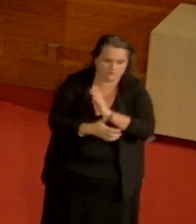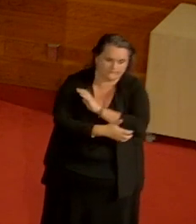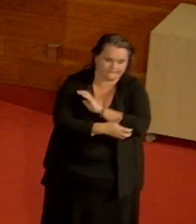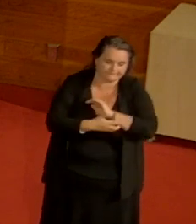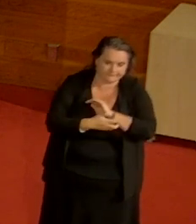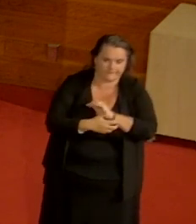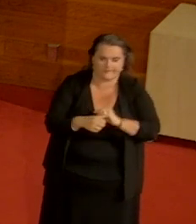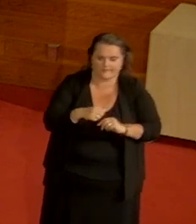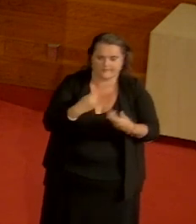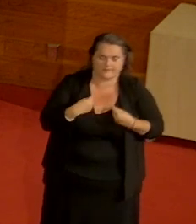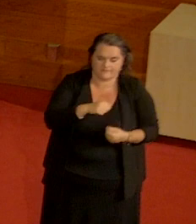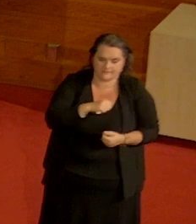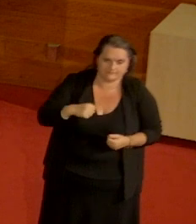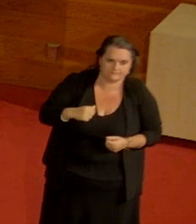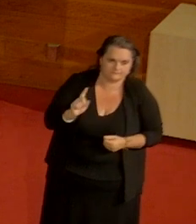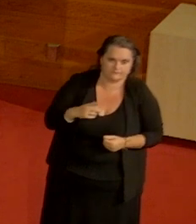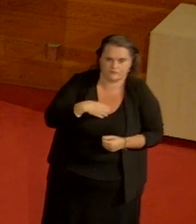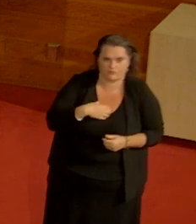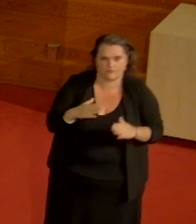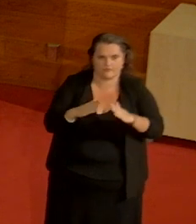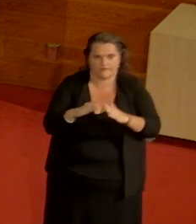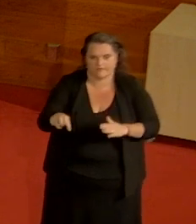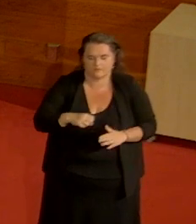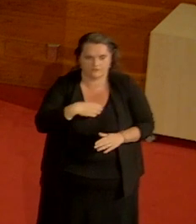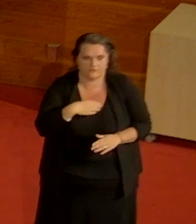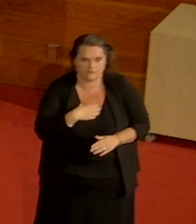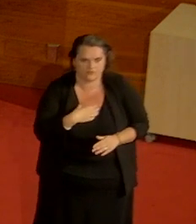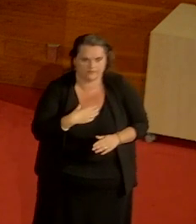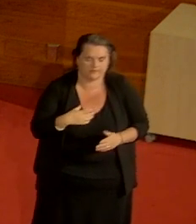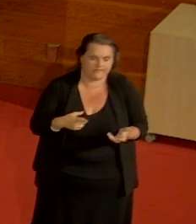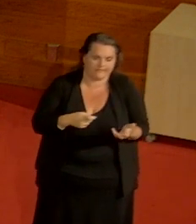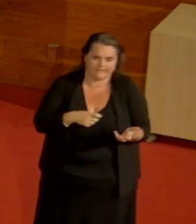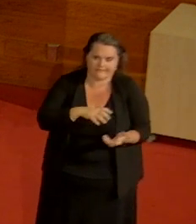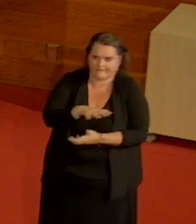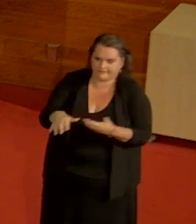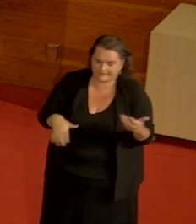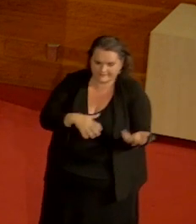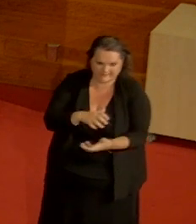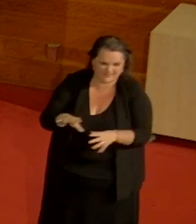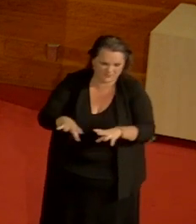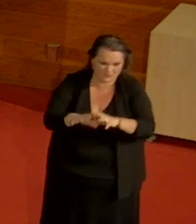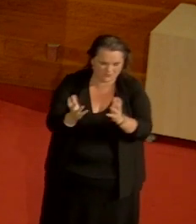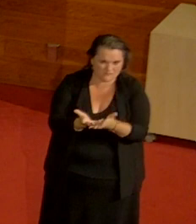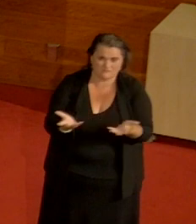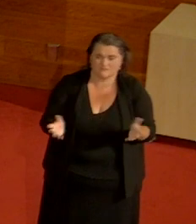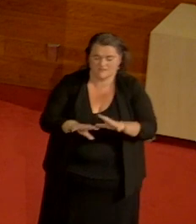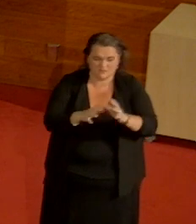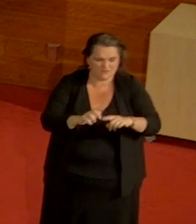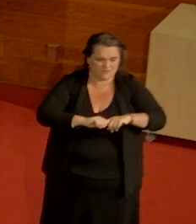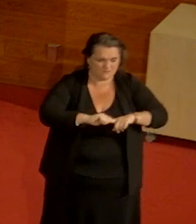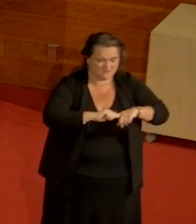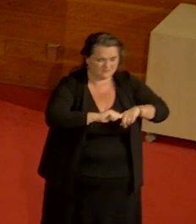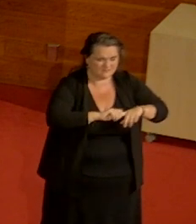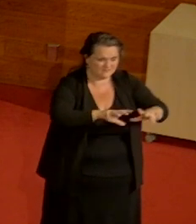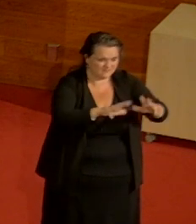emanciparse tener vivienda etcétera etcétera mundos en guerra y mundos en los que a nivel material el planeta ni